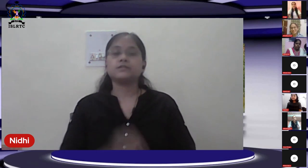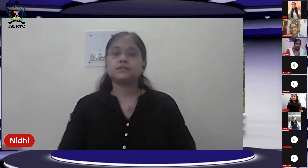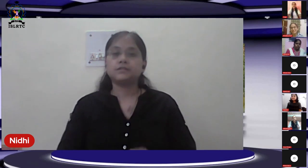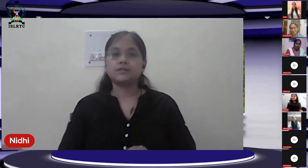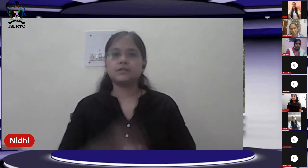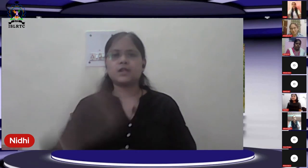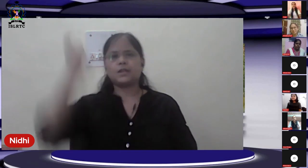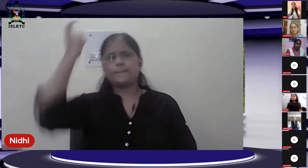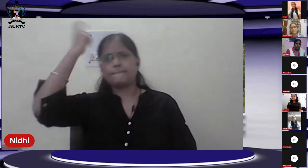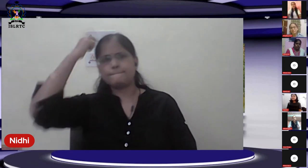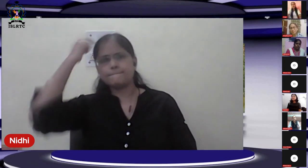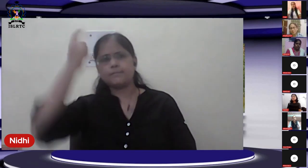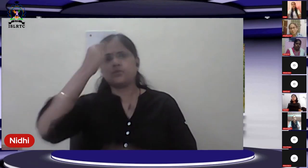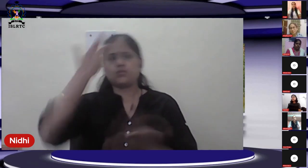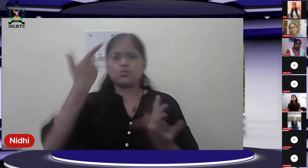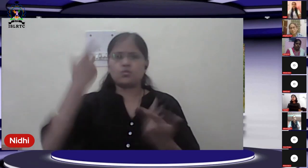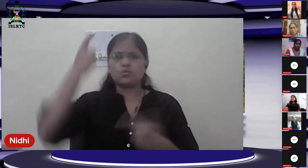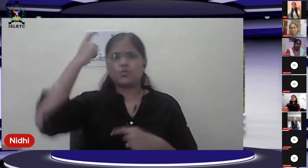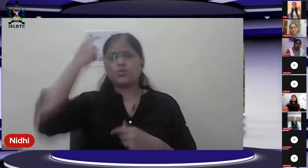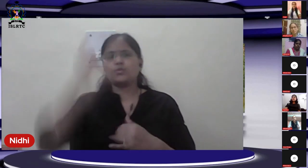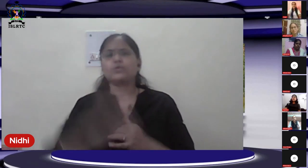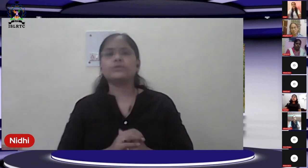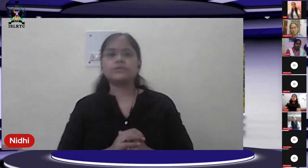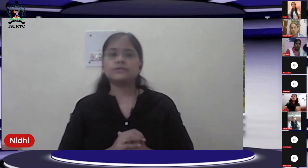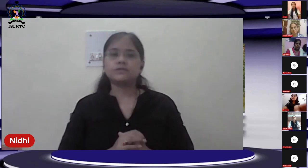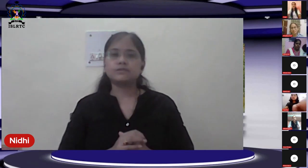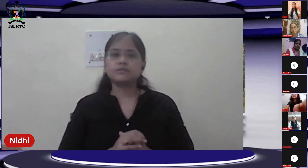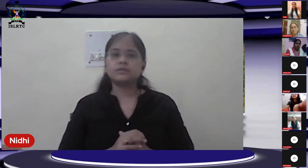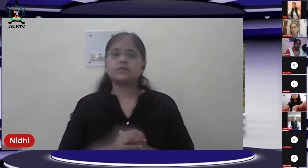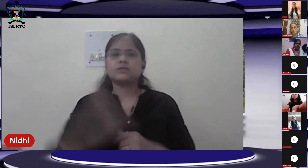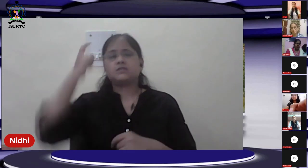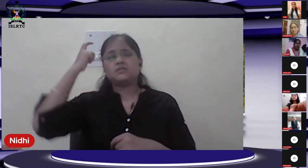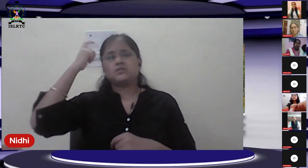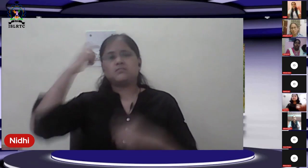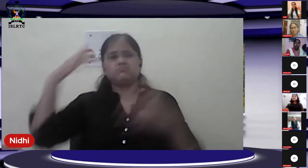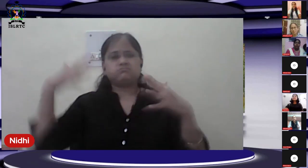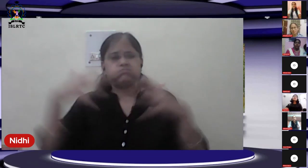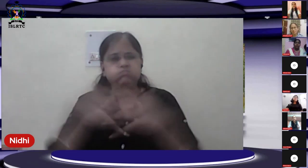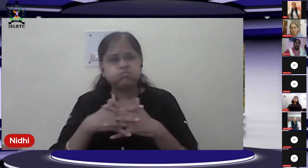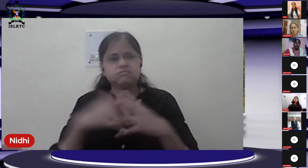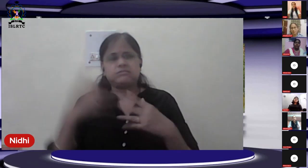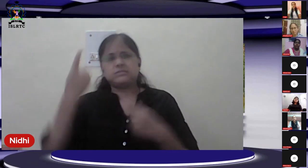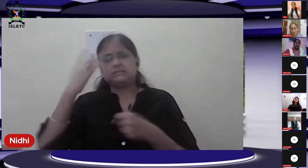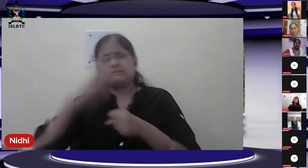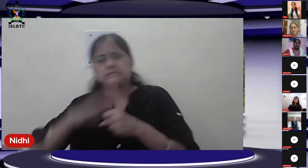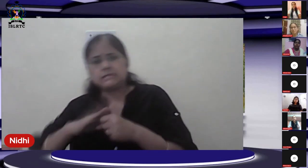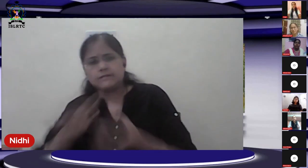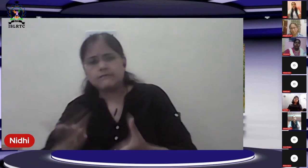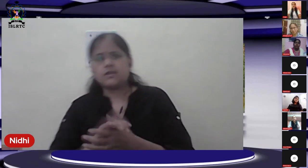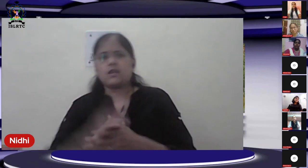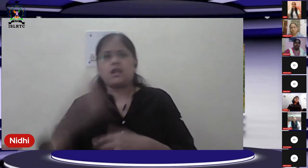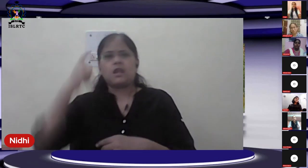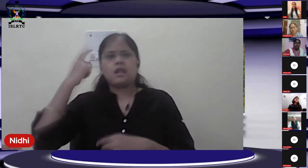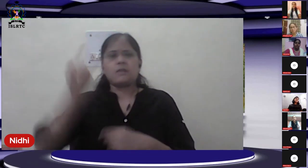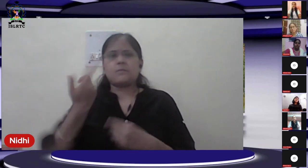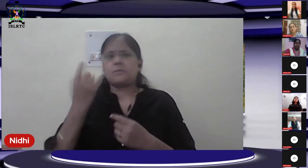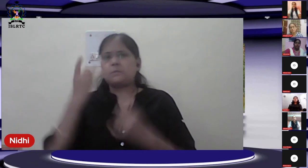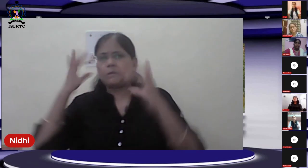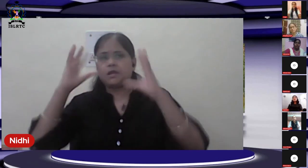है जो कि मेंटली हम लोग डिप्रेस रहते हैं और जो एंग्जाइटी है वो चीज कम होगी और हमें काफी हेल्थी